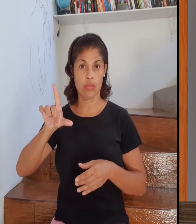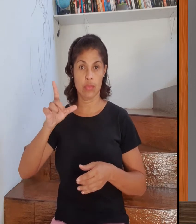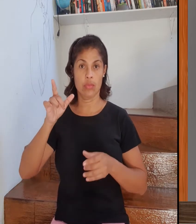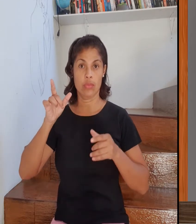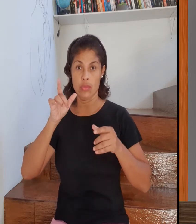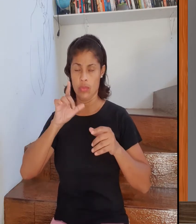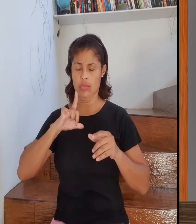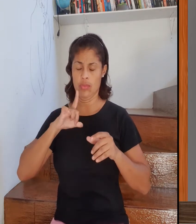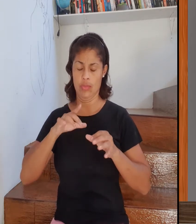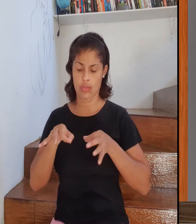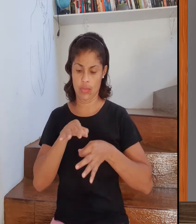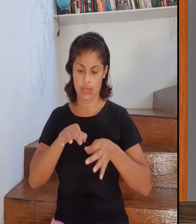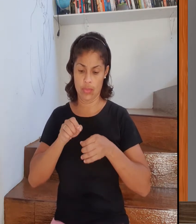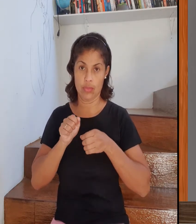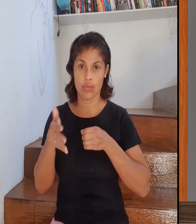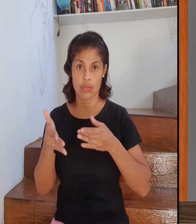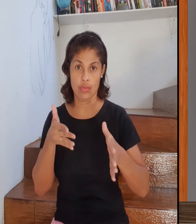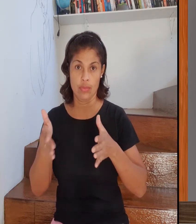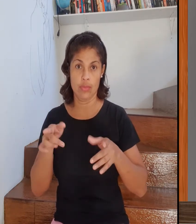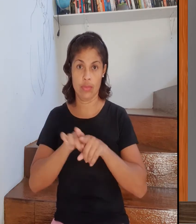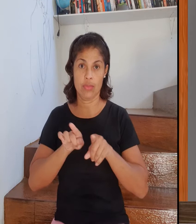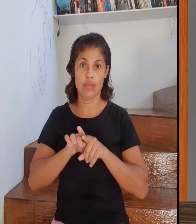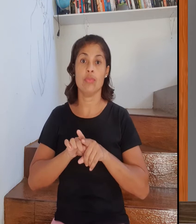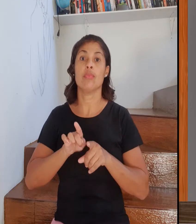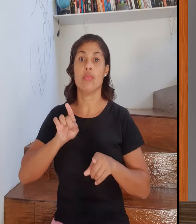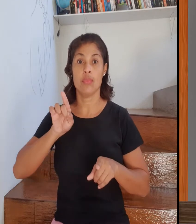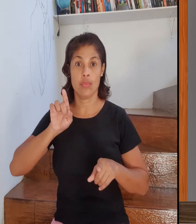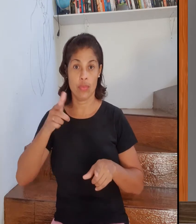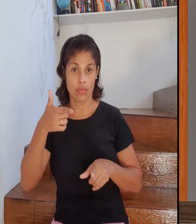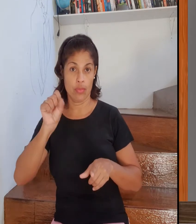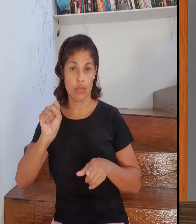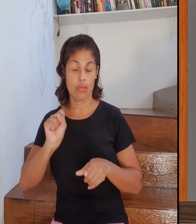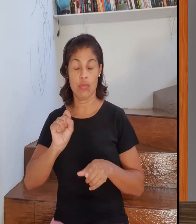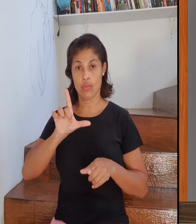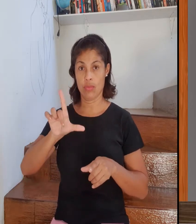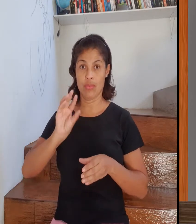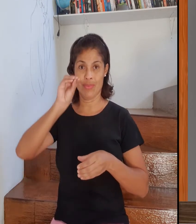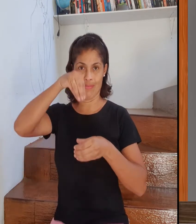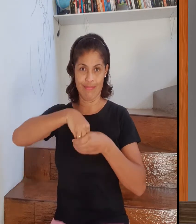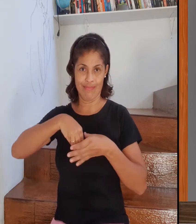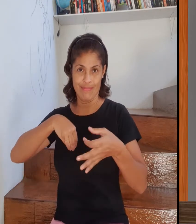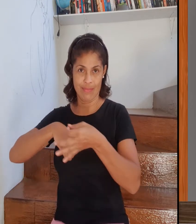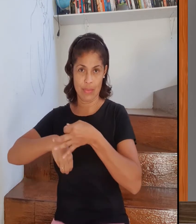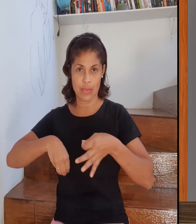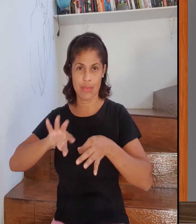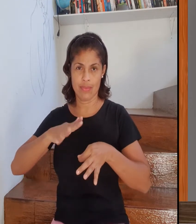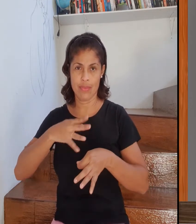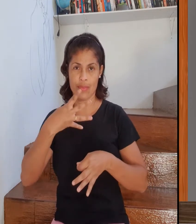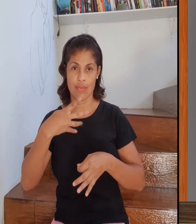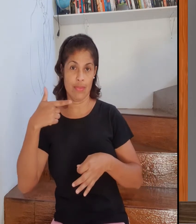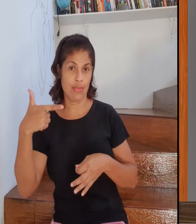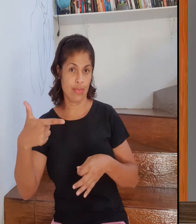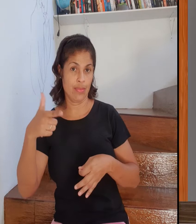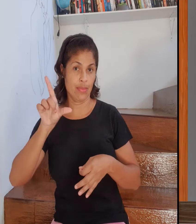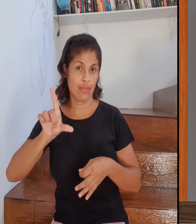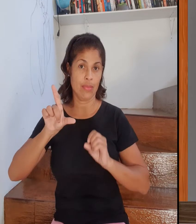líquido extracelular e 28 litros de líquido intracelular, o que equivale a 42 litros